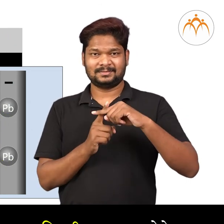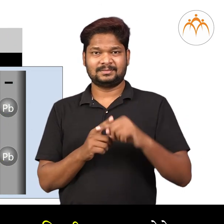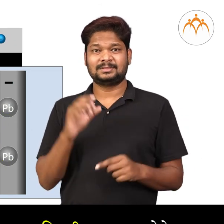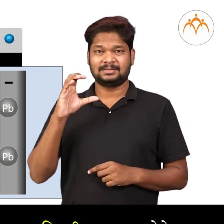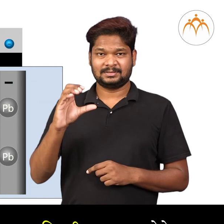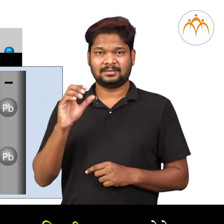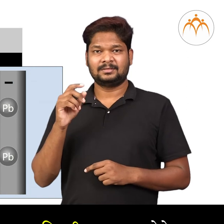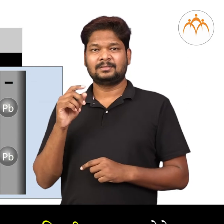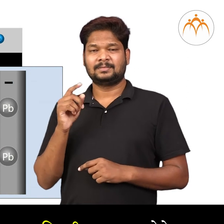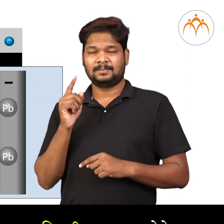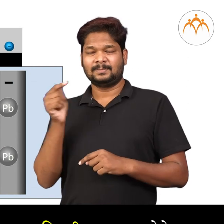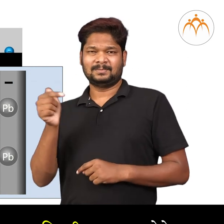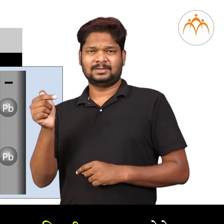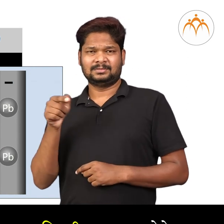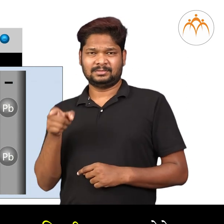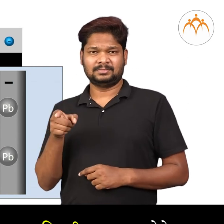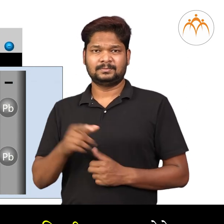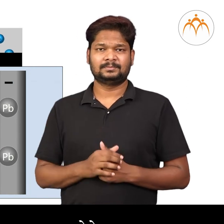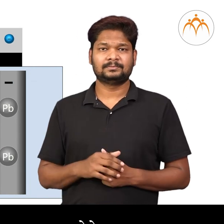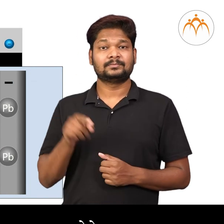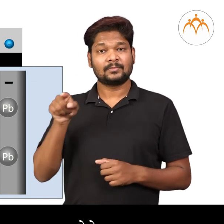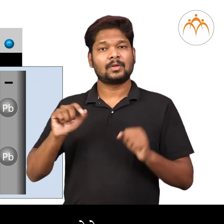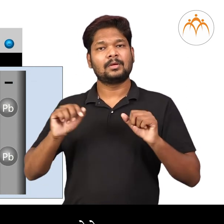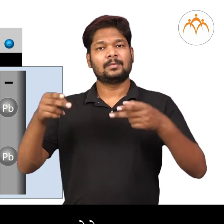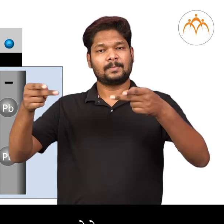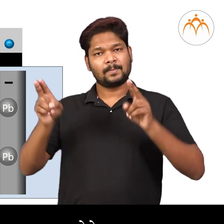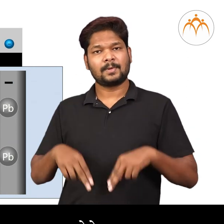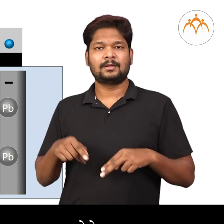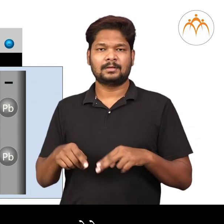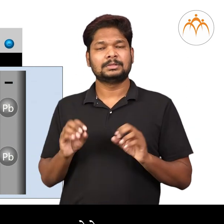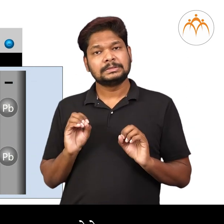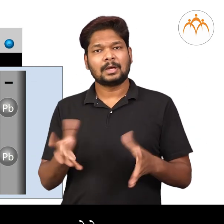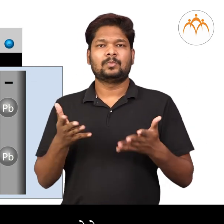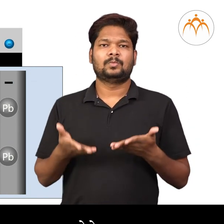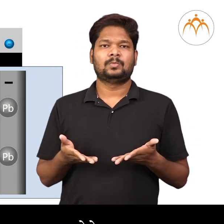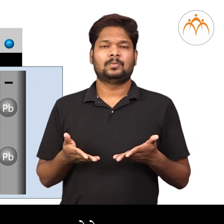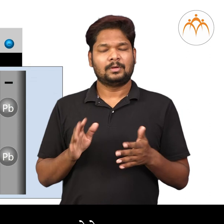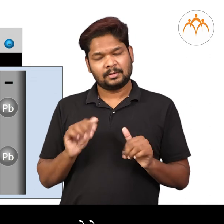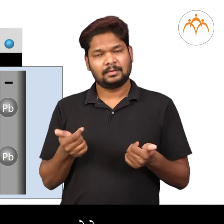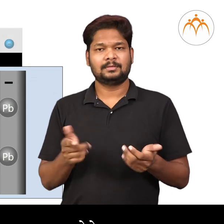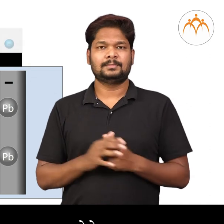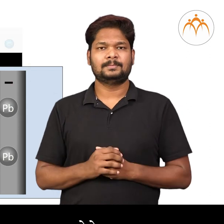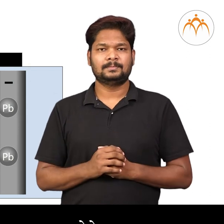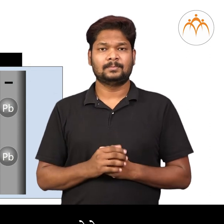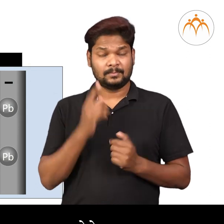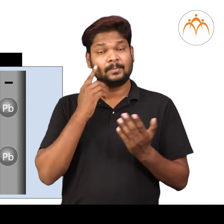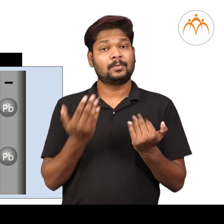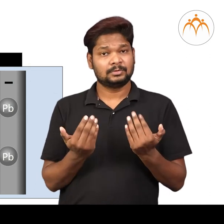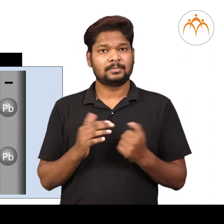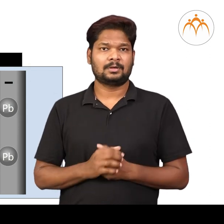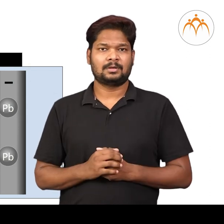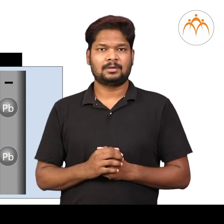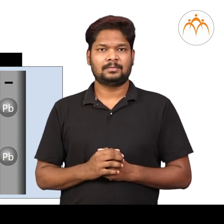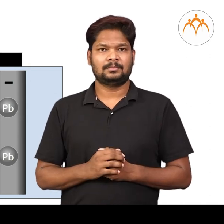मूल स्थिति मंजे बैटरी पुणे भरता